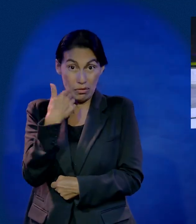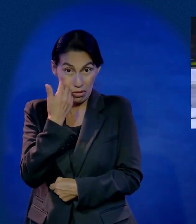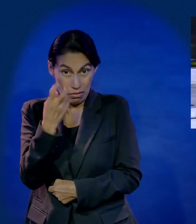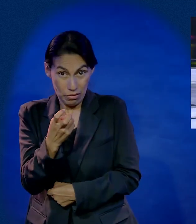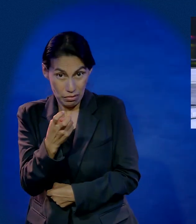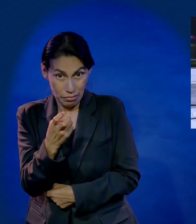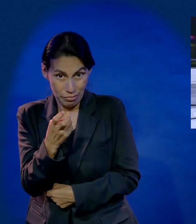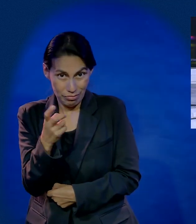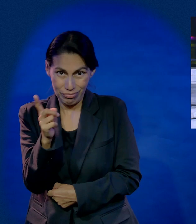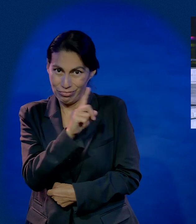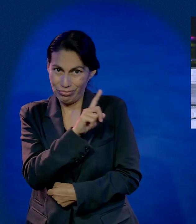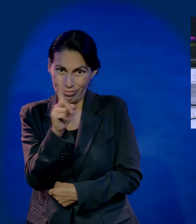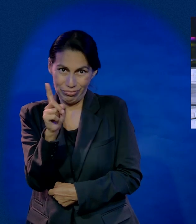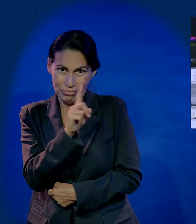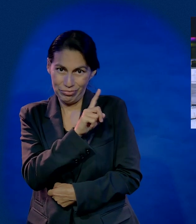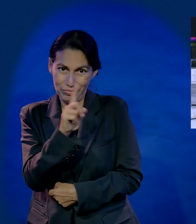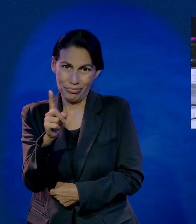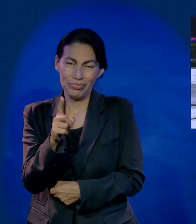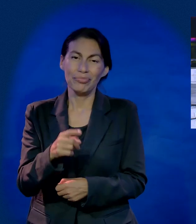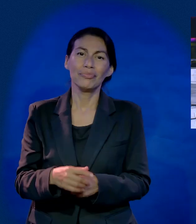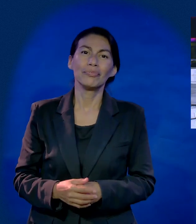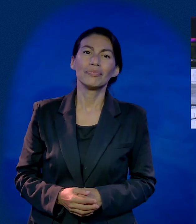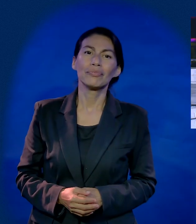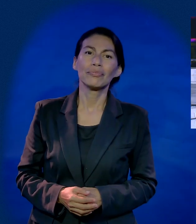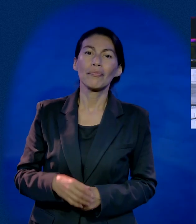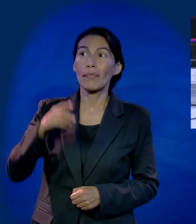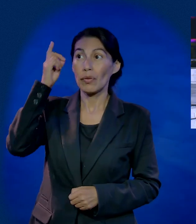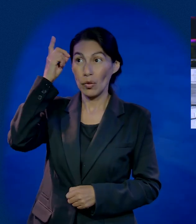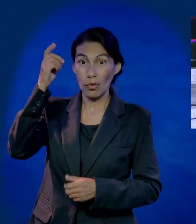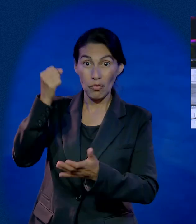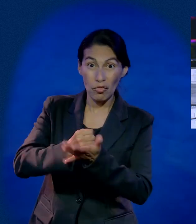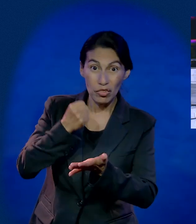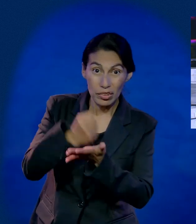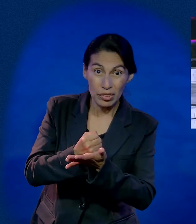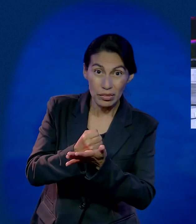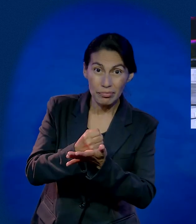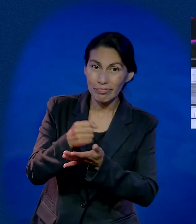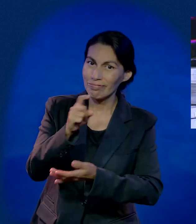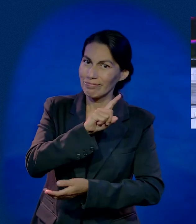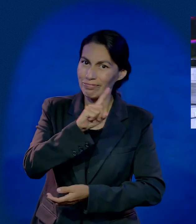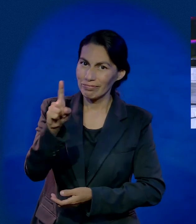amarrado. Escúchame. Dios no te quiere así.